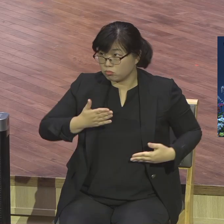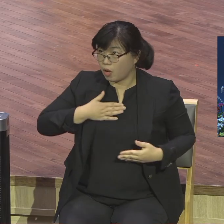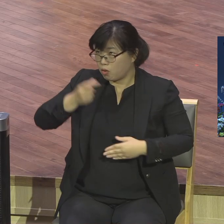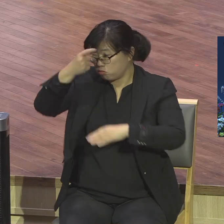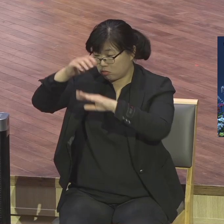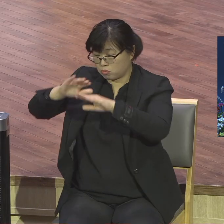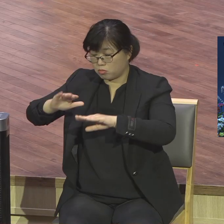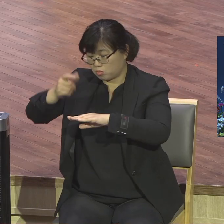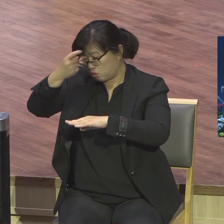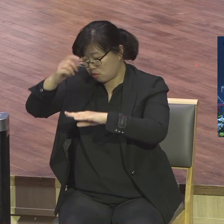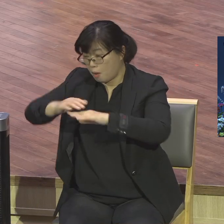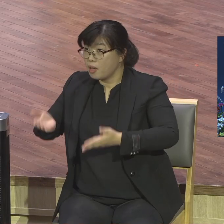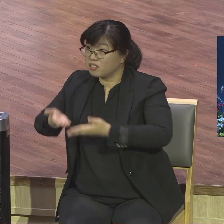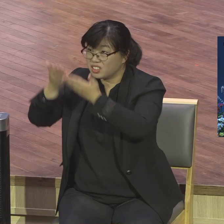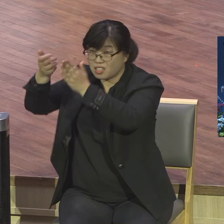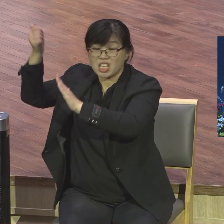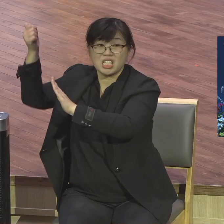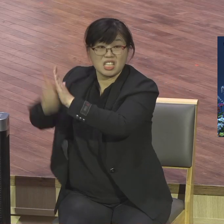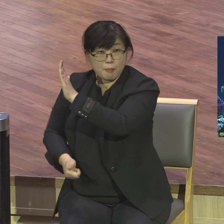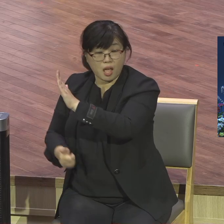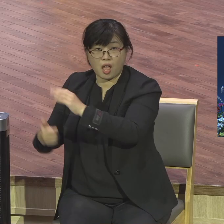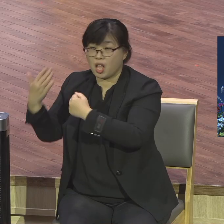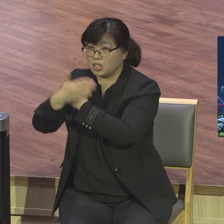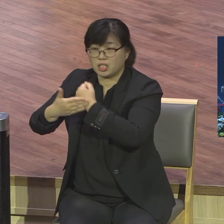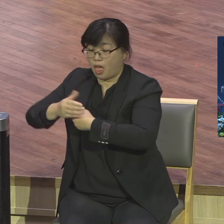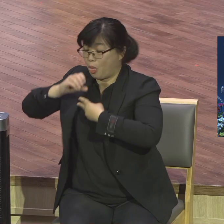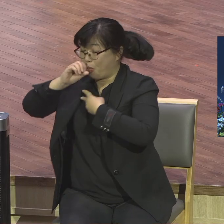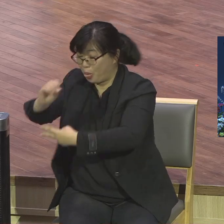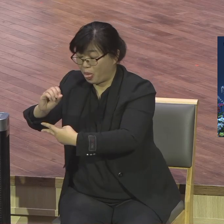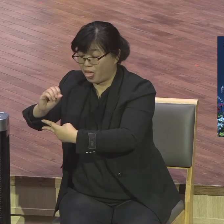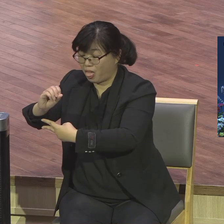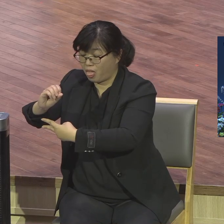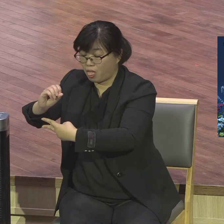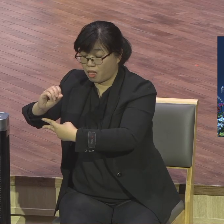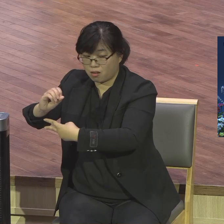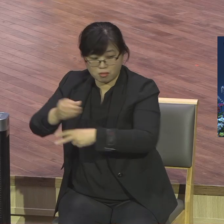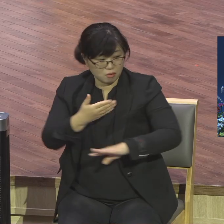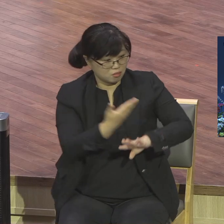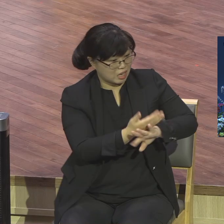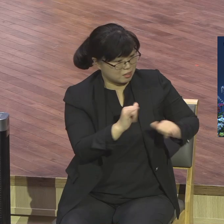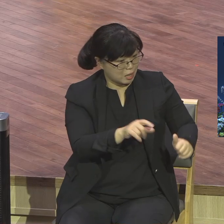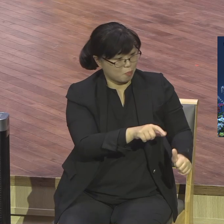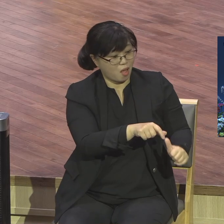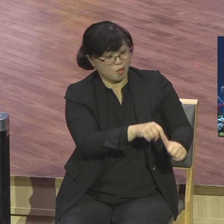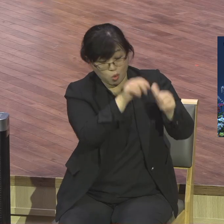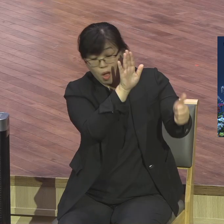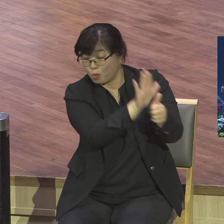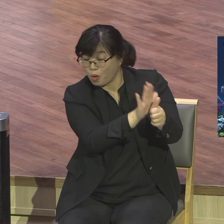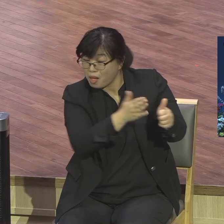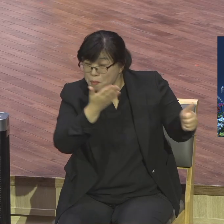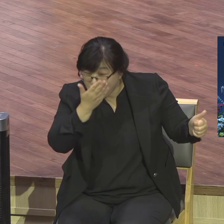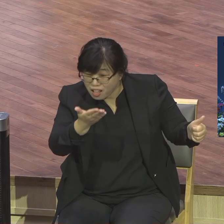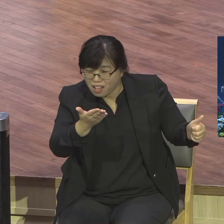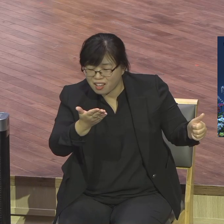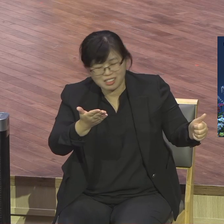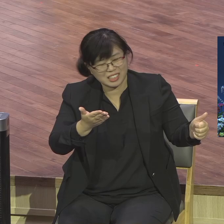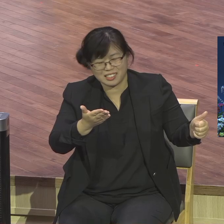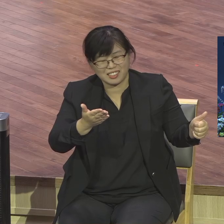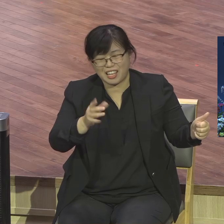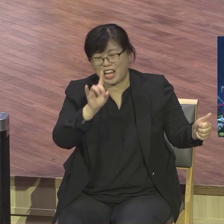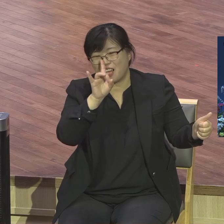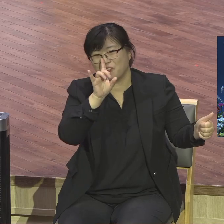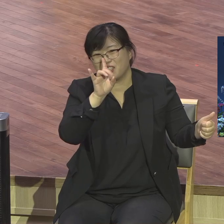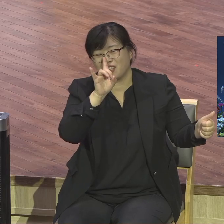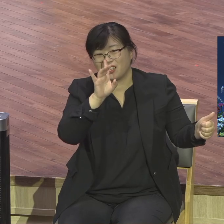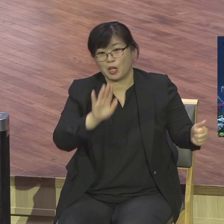있어야지 예수 예수 믿는 거 받은 증거가 많도다 아멘 우리 찬송 불렀잖아요 예수 예수